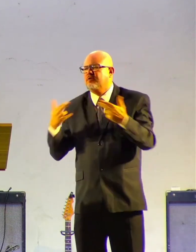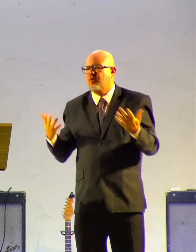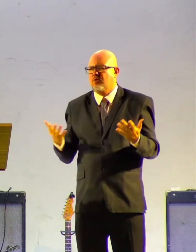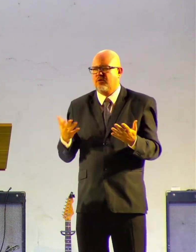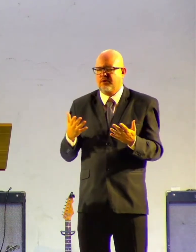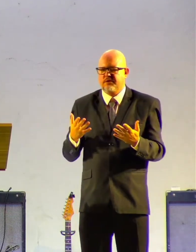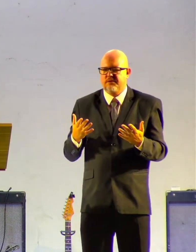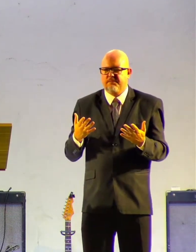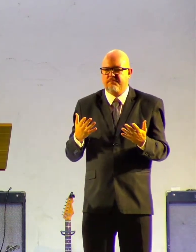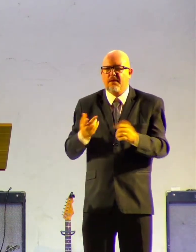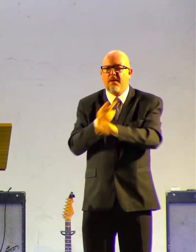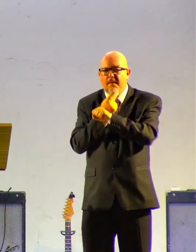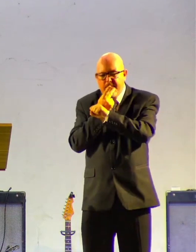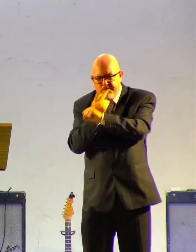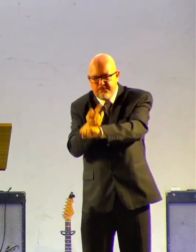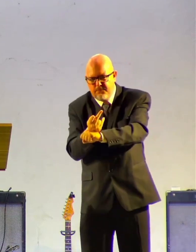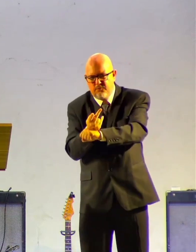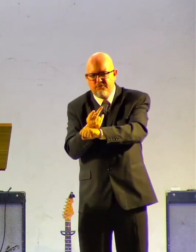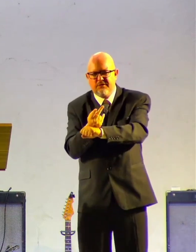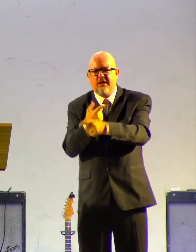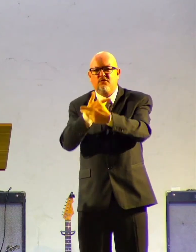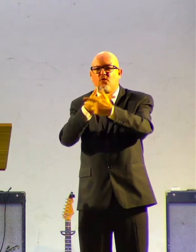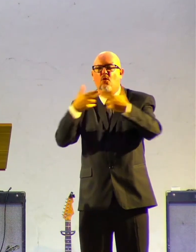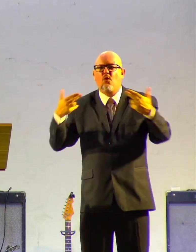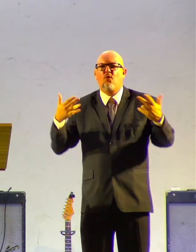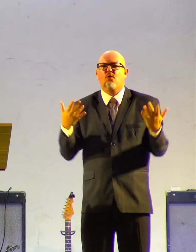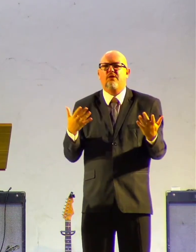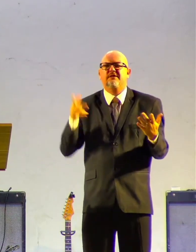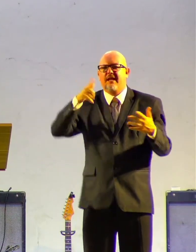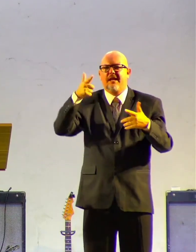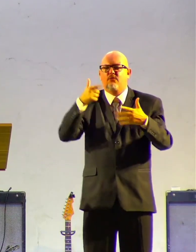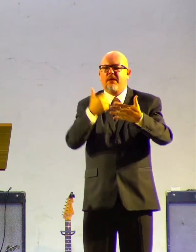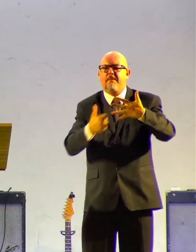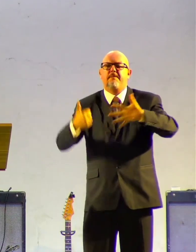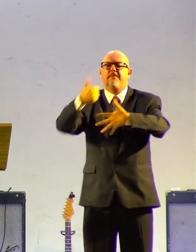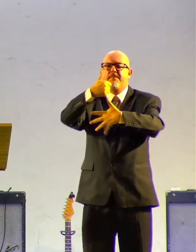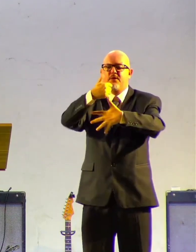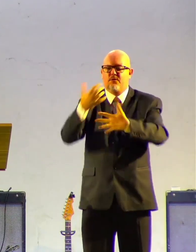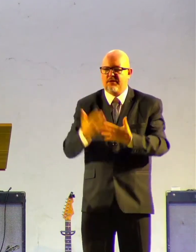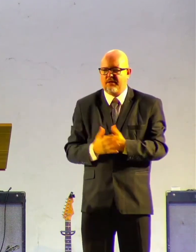demais, buscando coisas que não são prioridade.